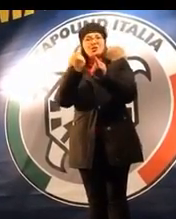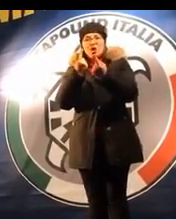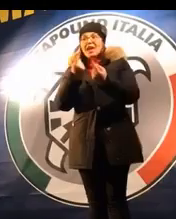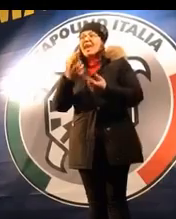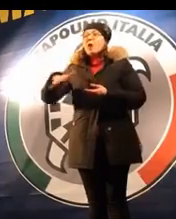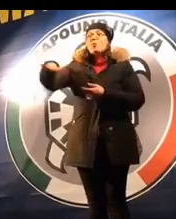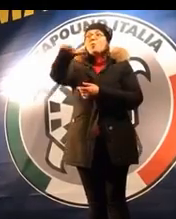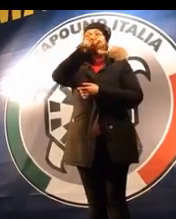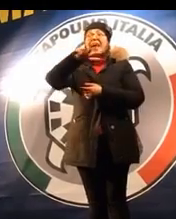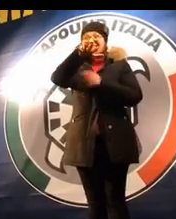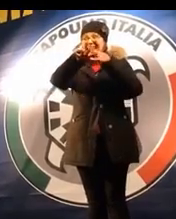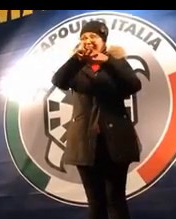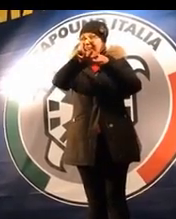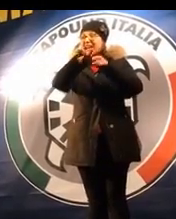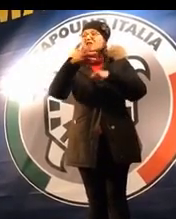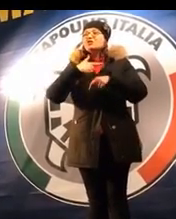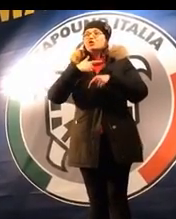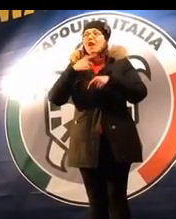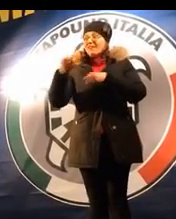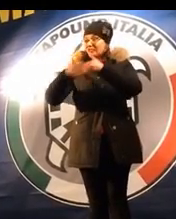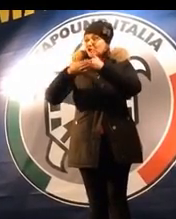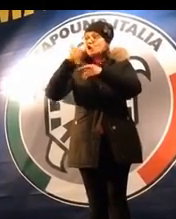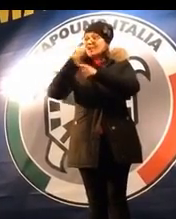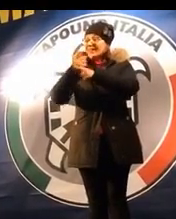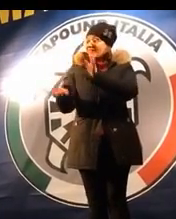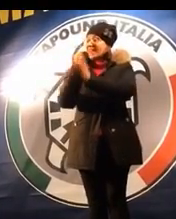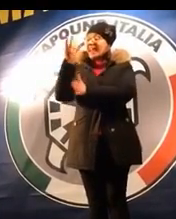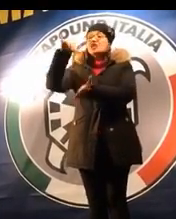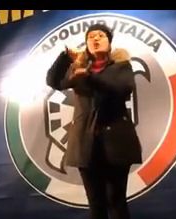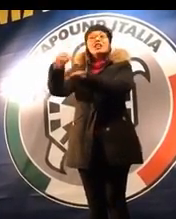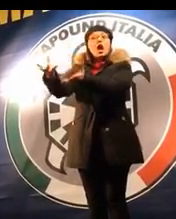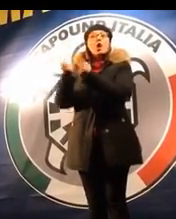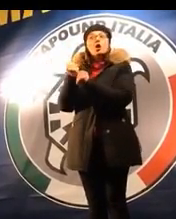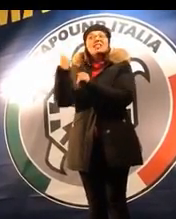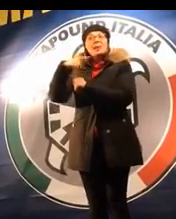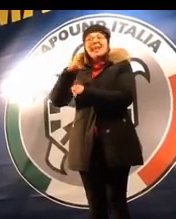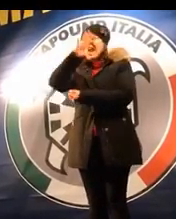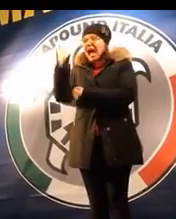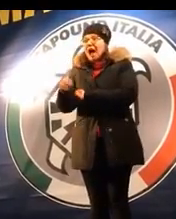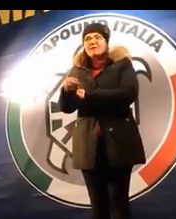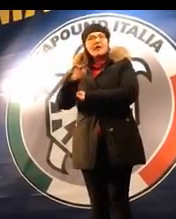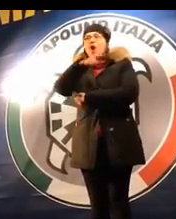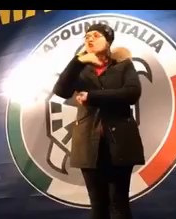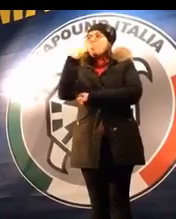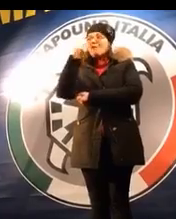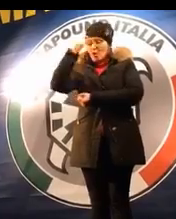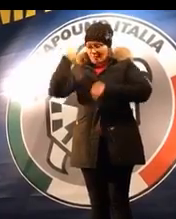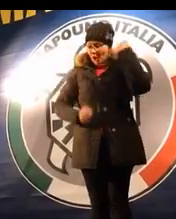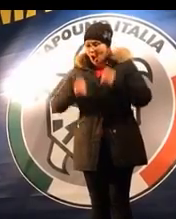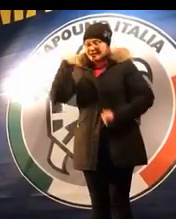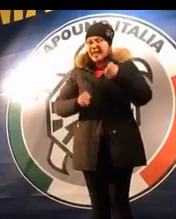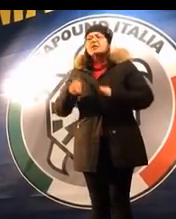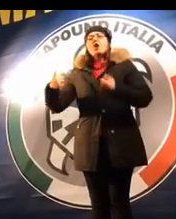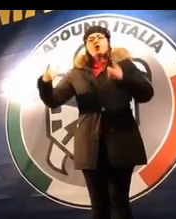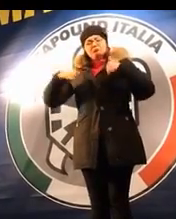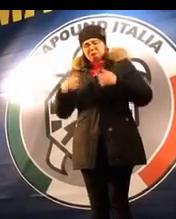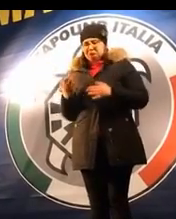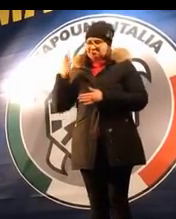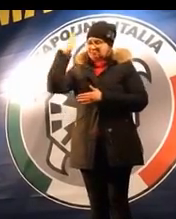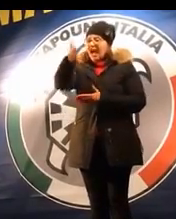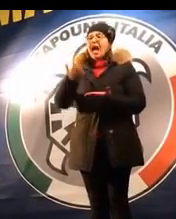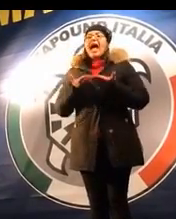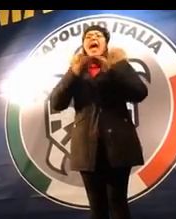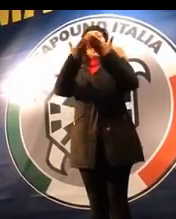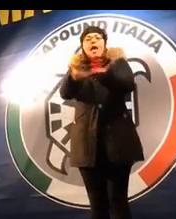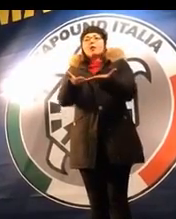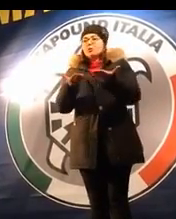centro d'accoglienza si schiera anche fino alle estreme conseguenze, fino a pagare con condanne durissime questo impegno a fianco del nostro popolo, di